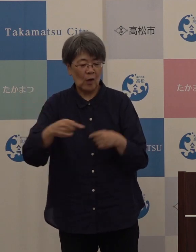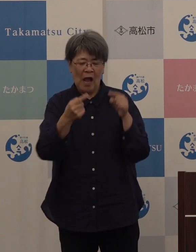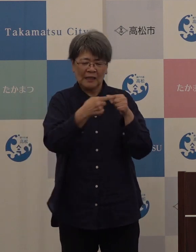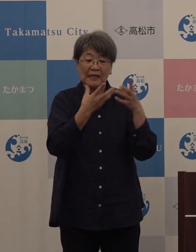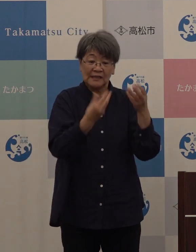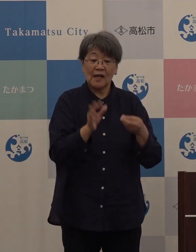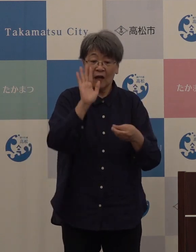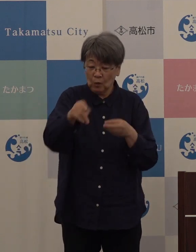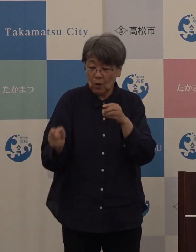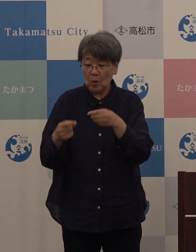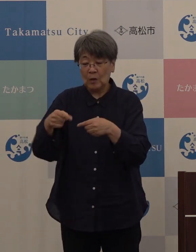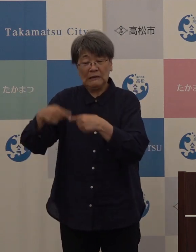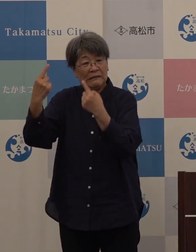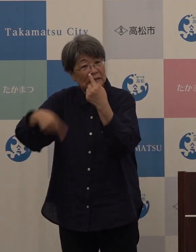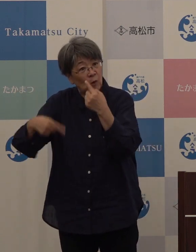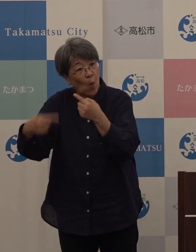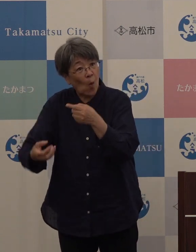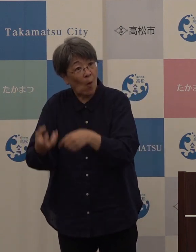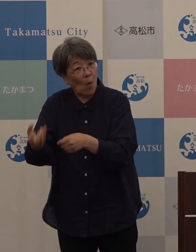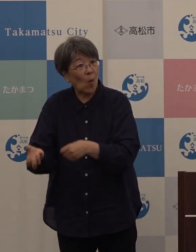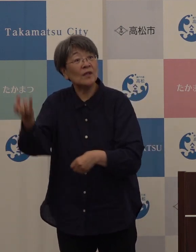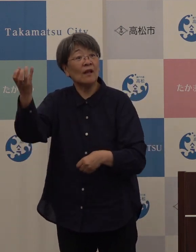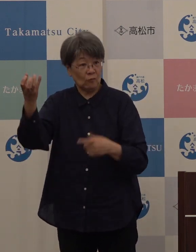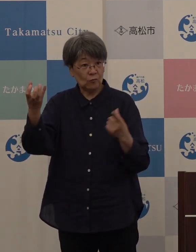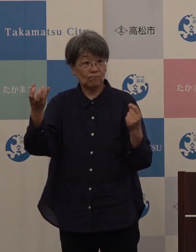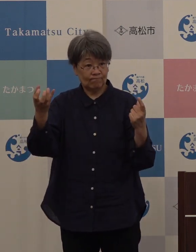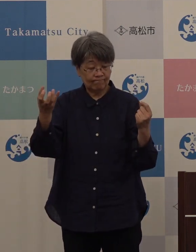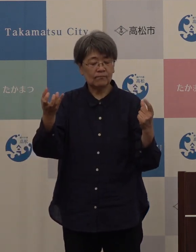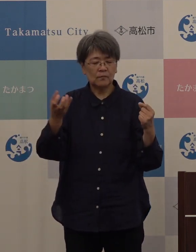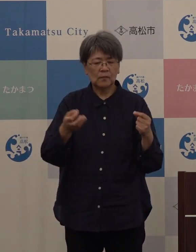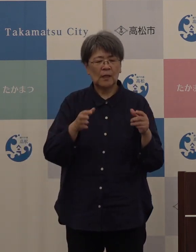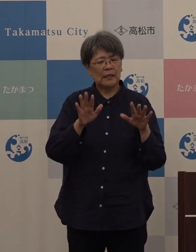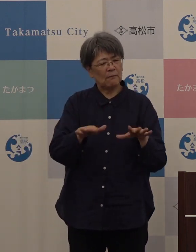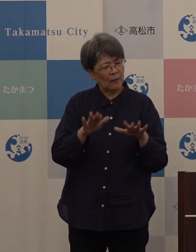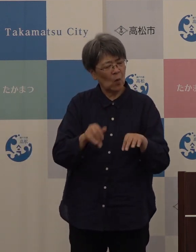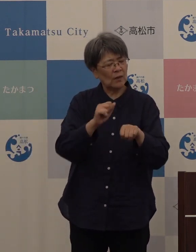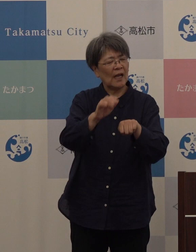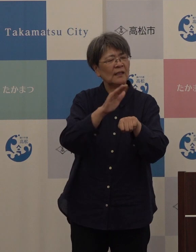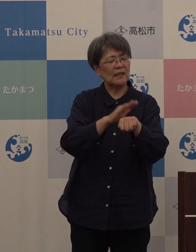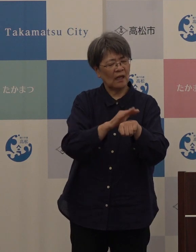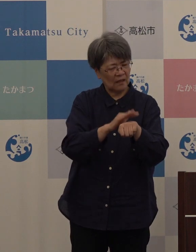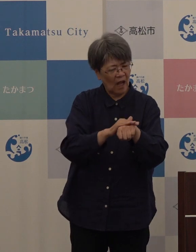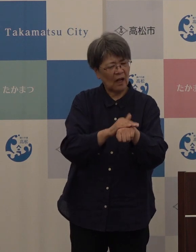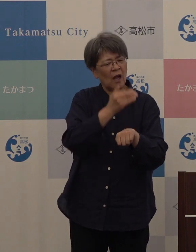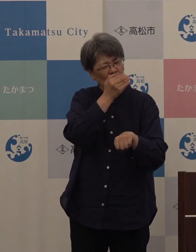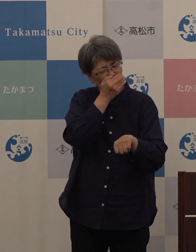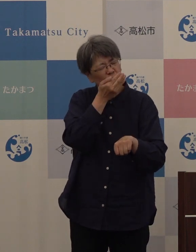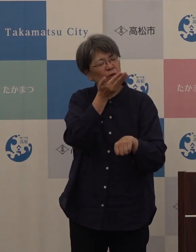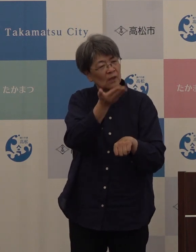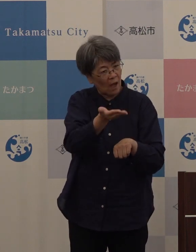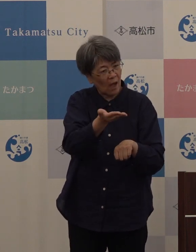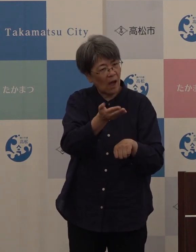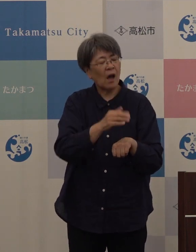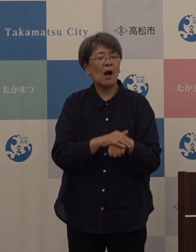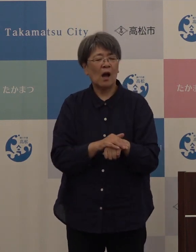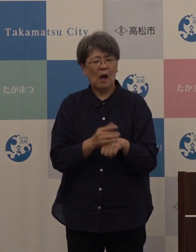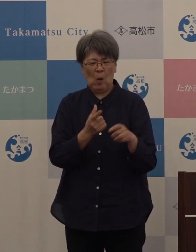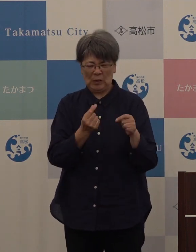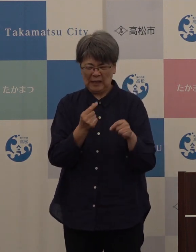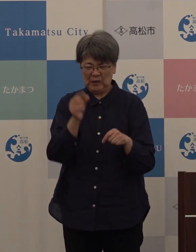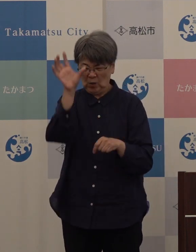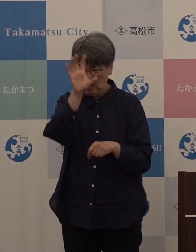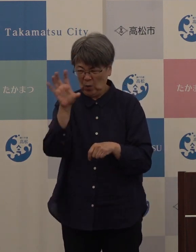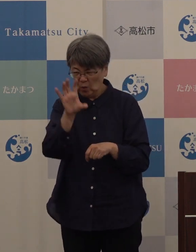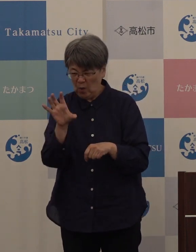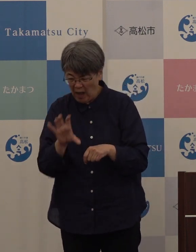ども、まあ、現時点ではその今の申し入れという部分で十分なのか、まあ、同じようなことが起きたら